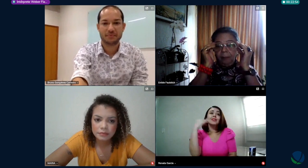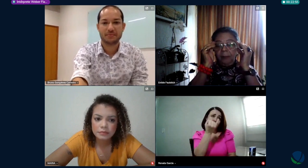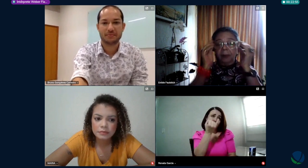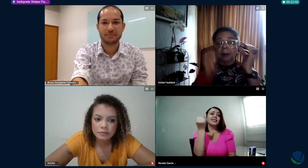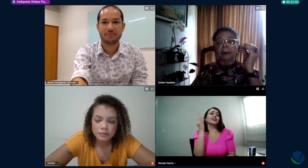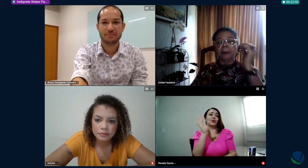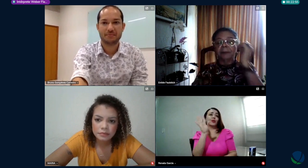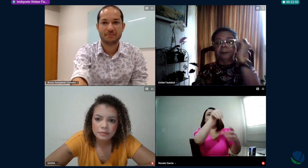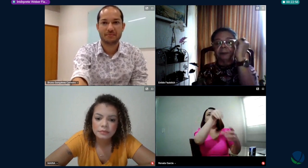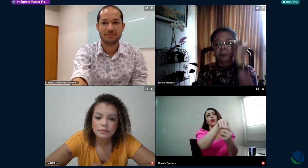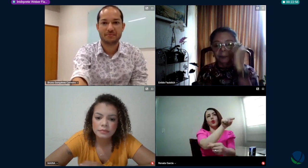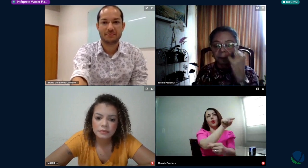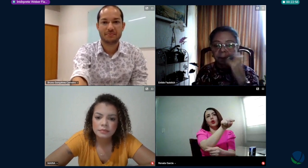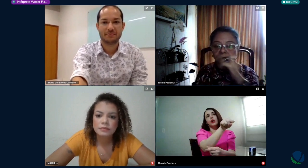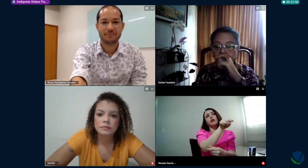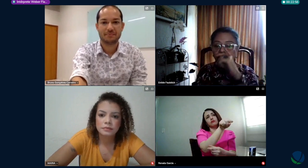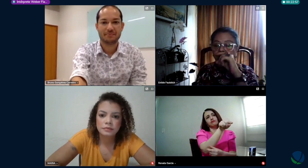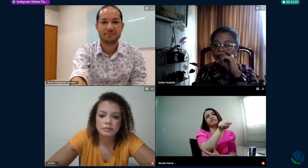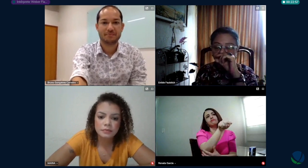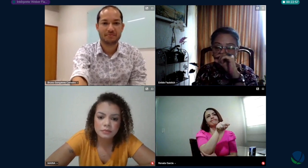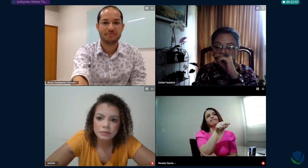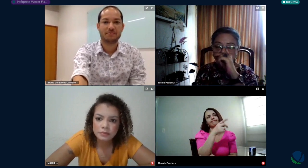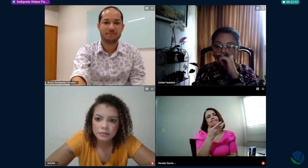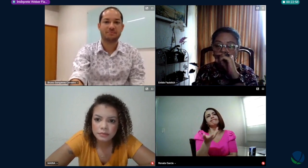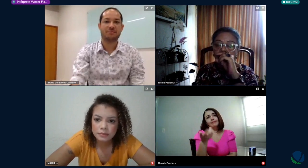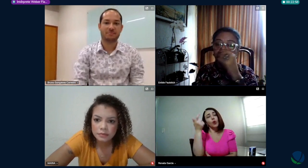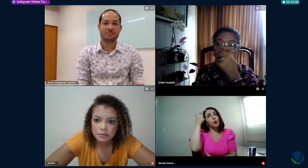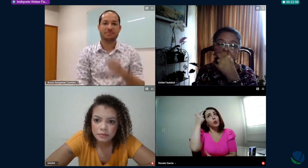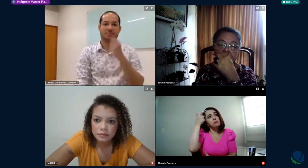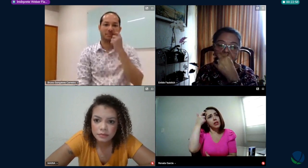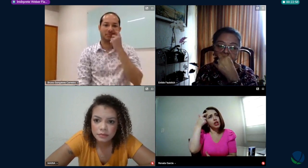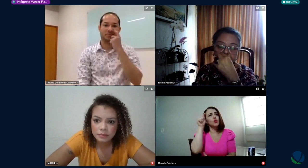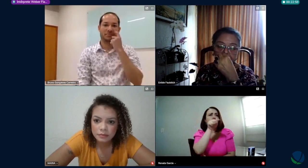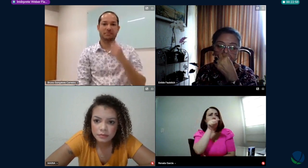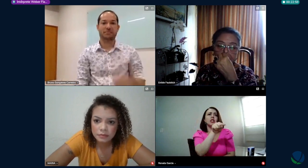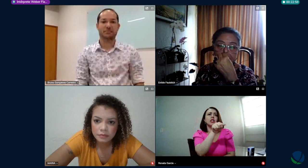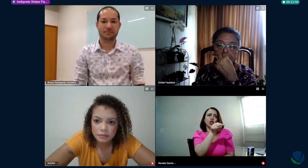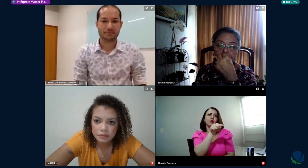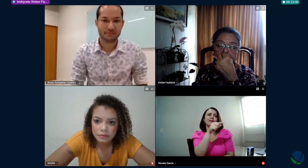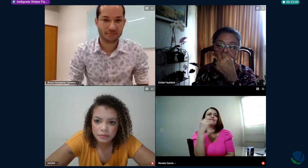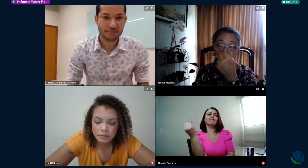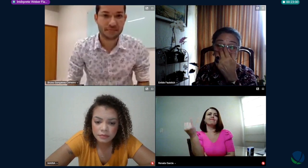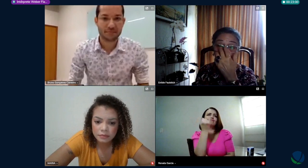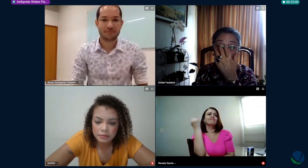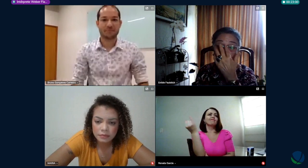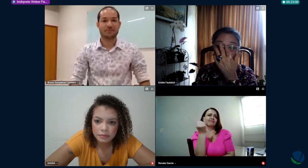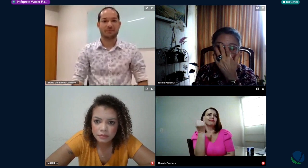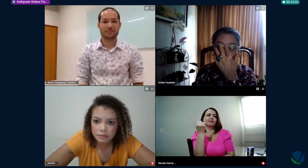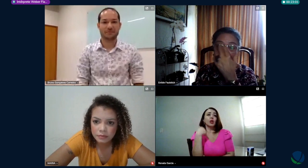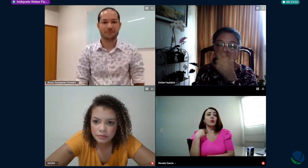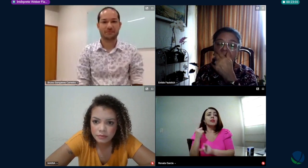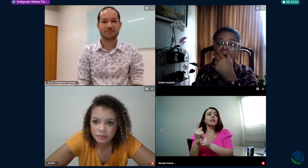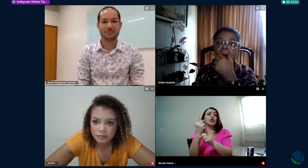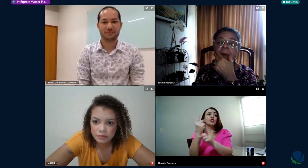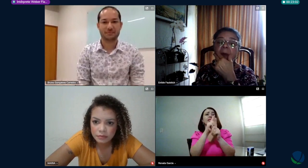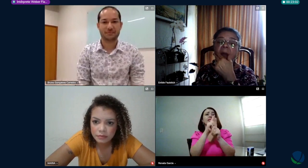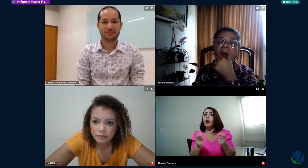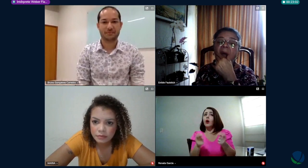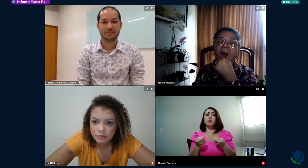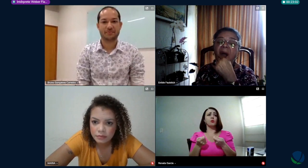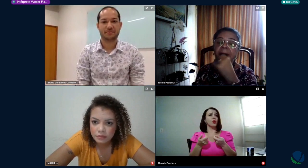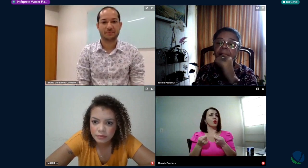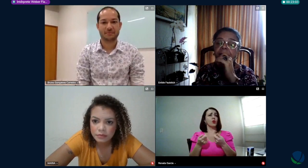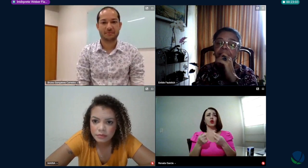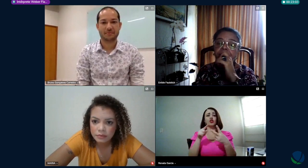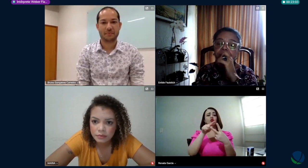comunicação da comunidade surda na área da saúde. E aí eu acho muito importante. Então eu penso que seria importante, de fato,